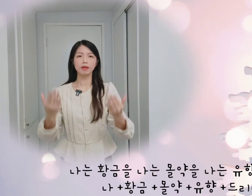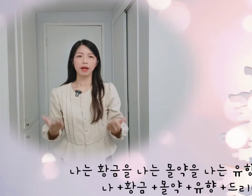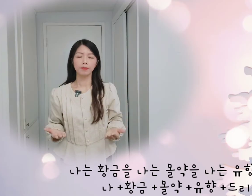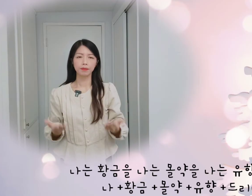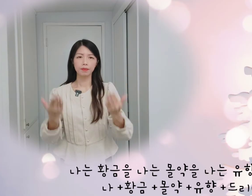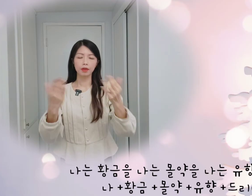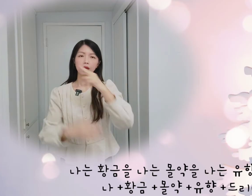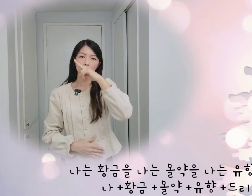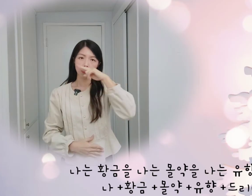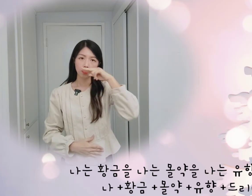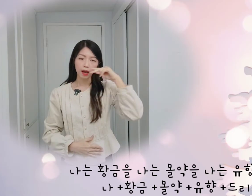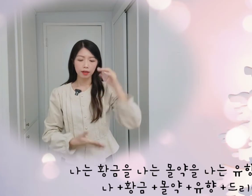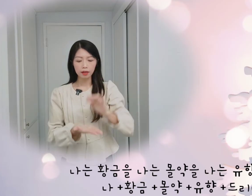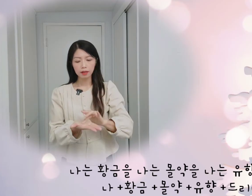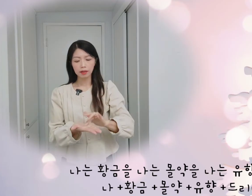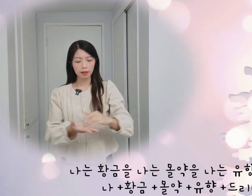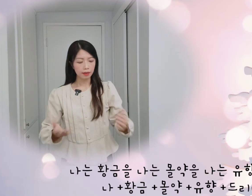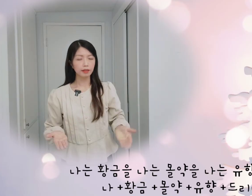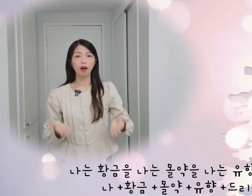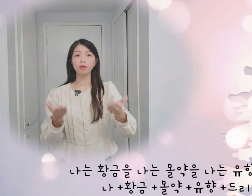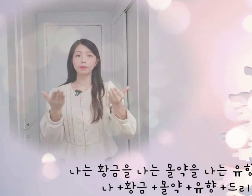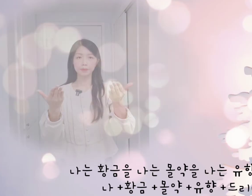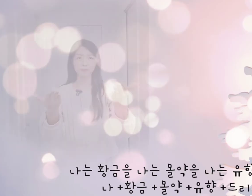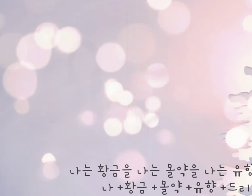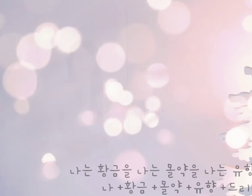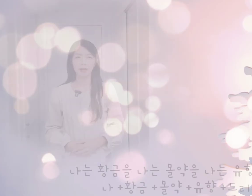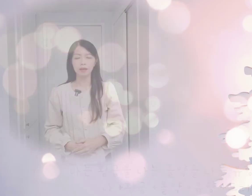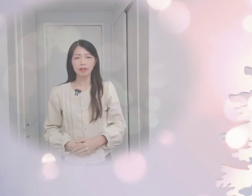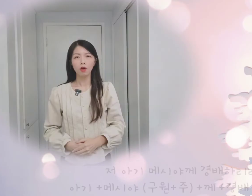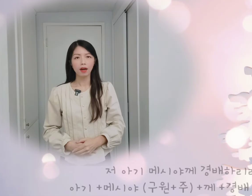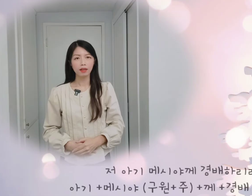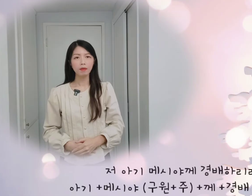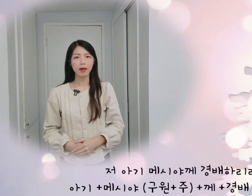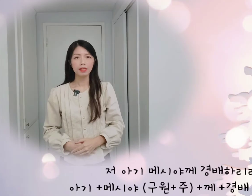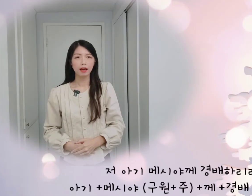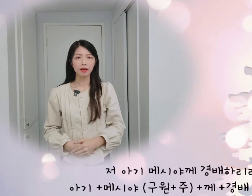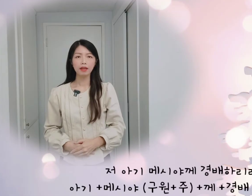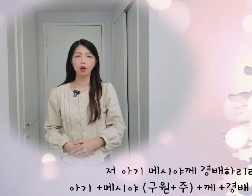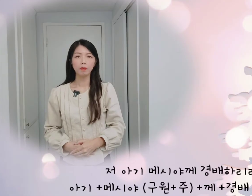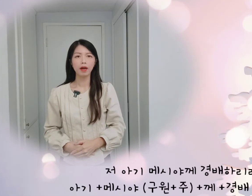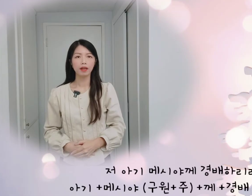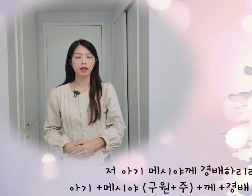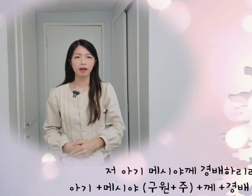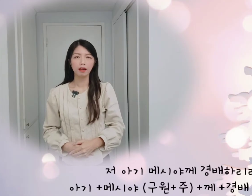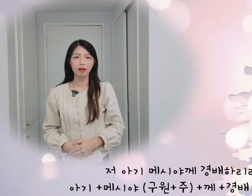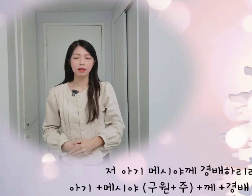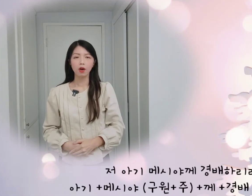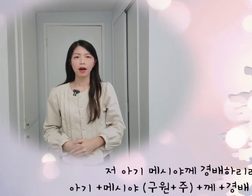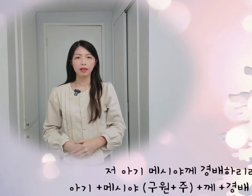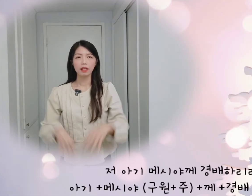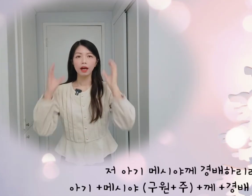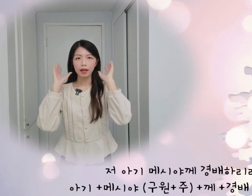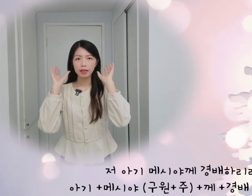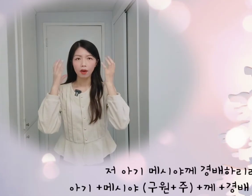해주시면 됩니다. 유향을 드려. 저 아기 메시아께 경배하리라.